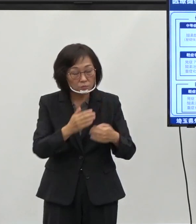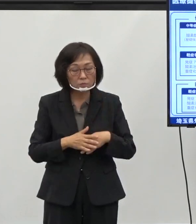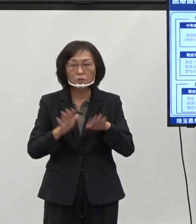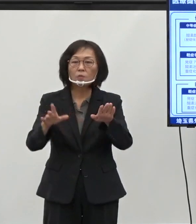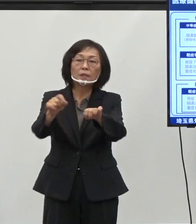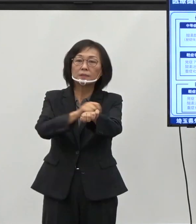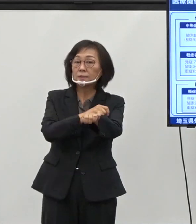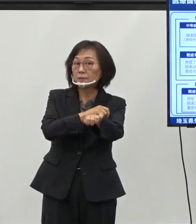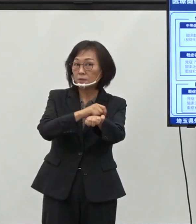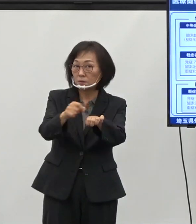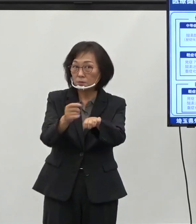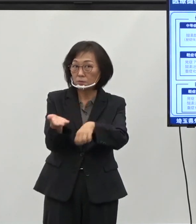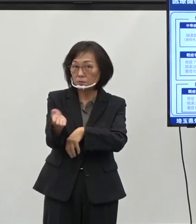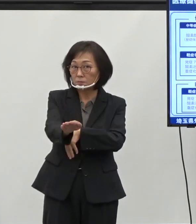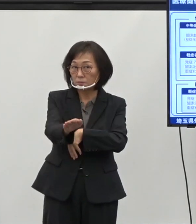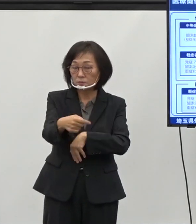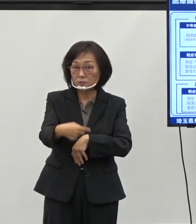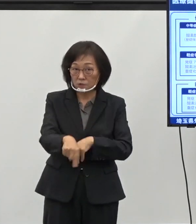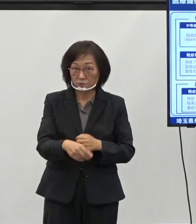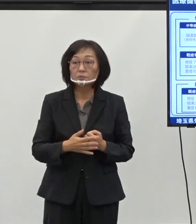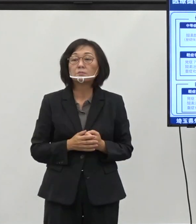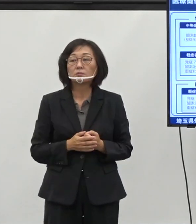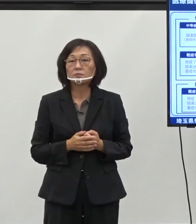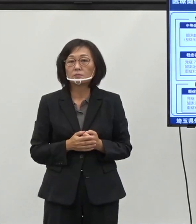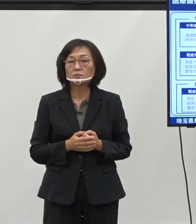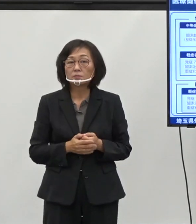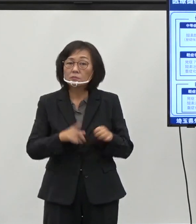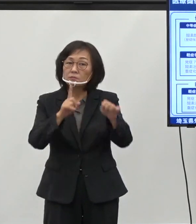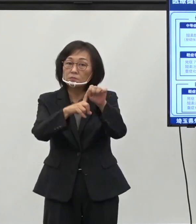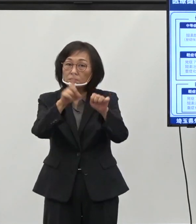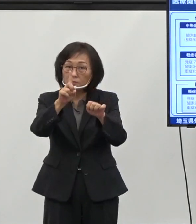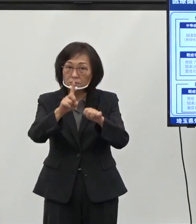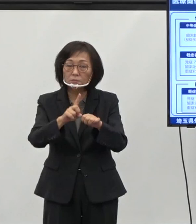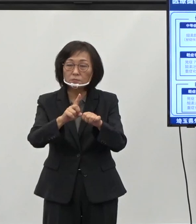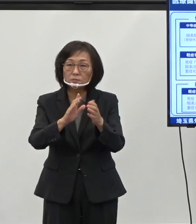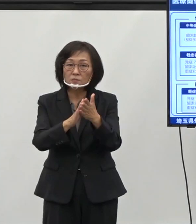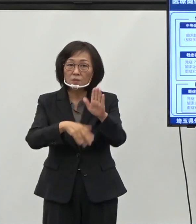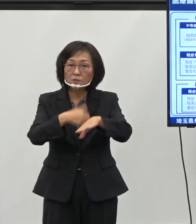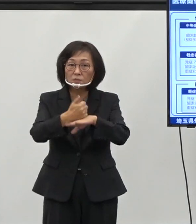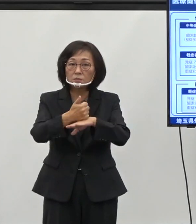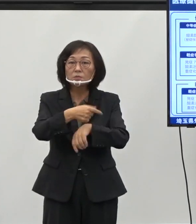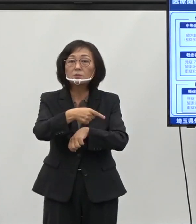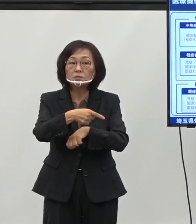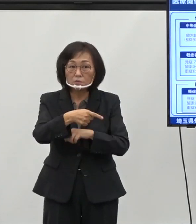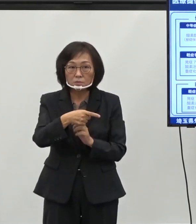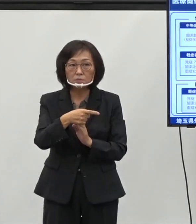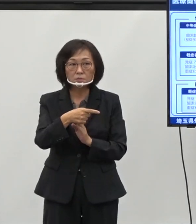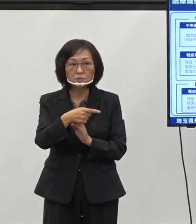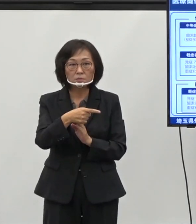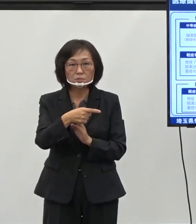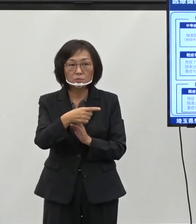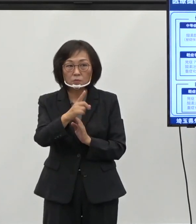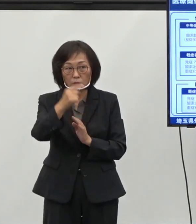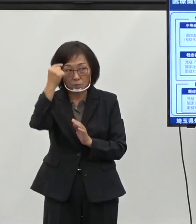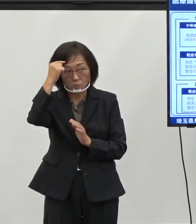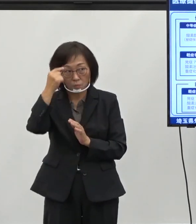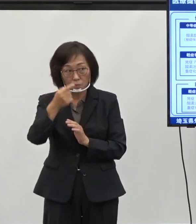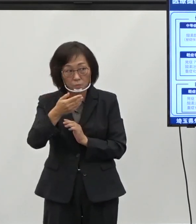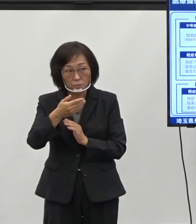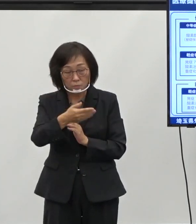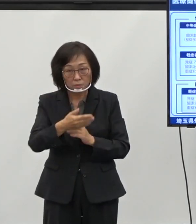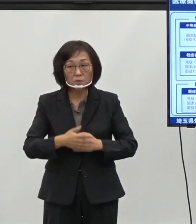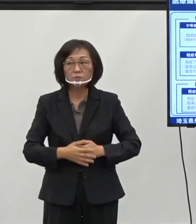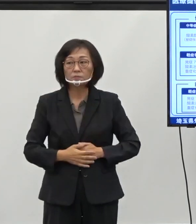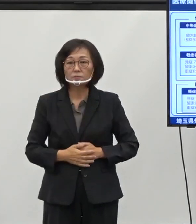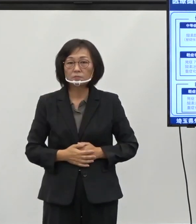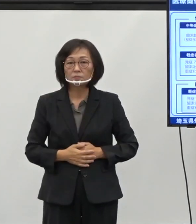あ、開設するということですけど、まあ、この狙いとですね、まあ、知事はずっと抗体カクテル療法については使っていくべきだとおっしゃっていたと思い